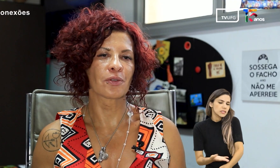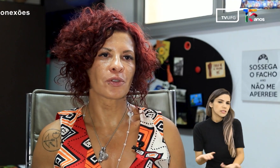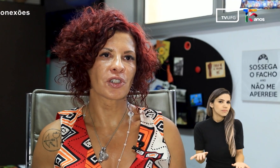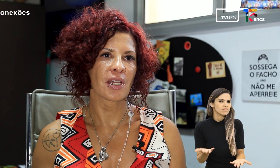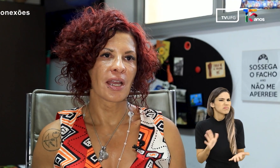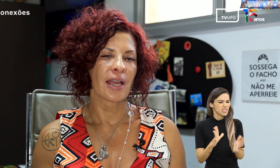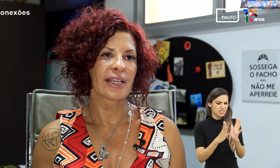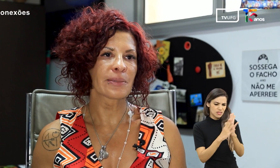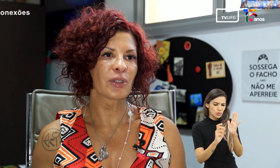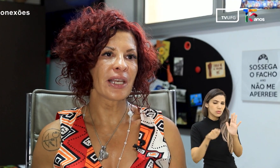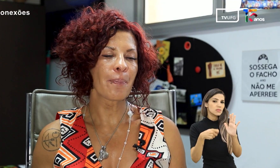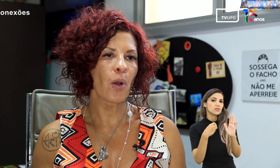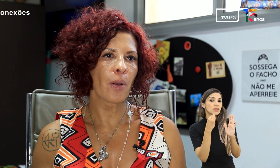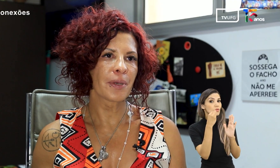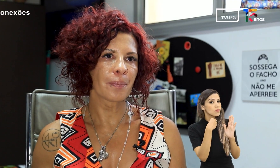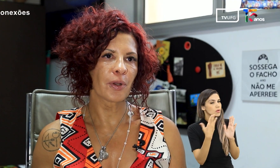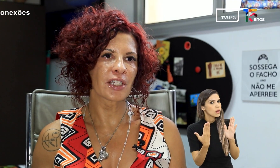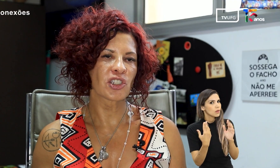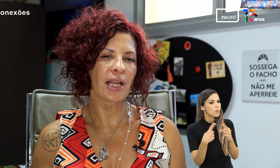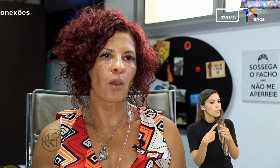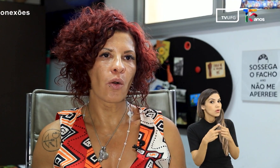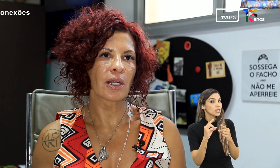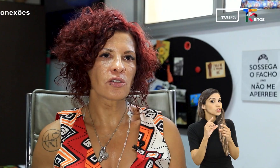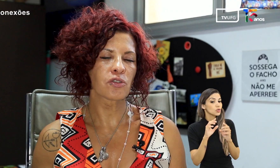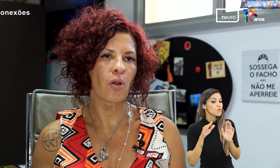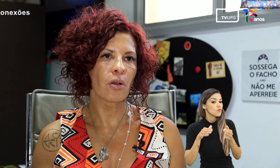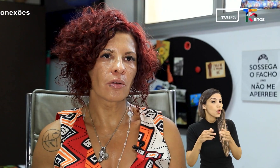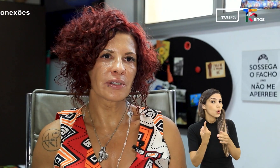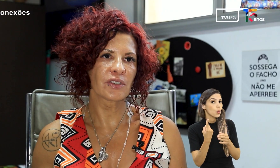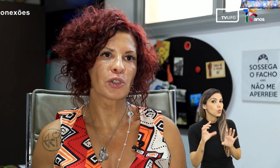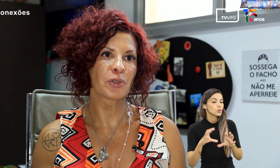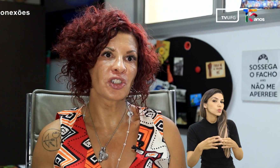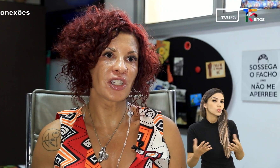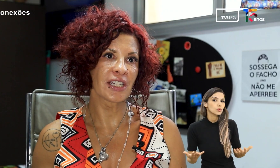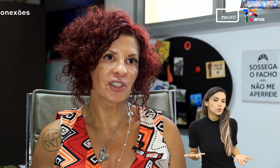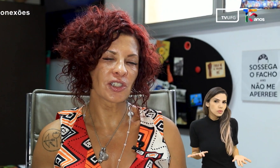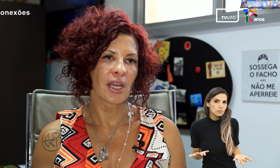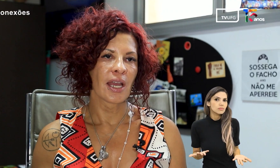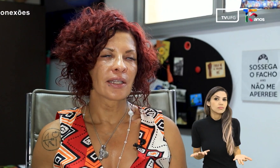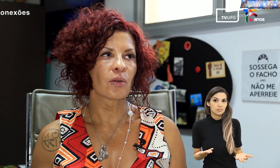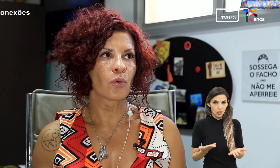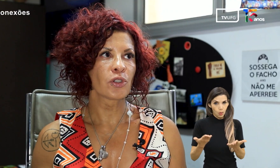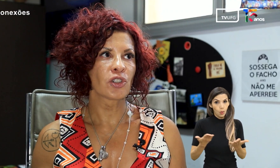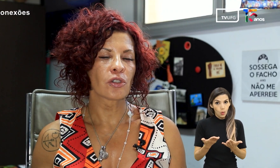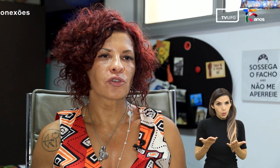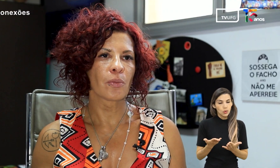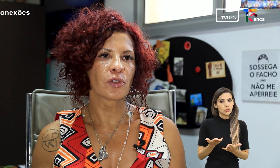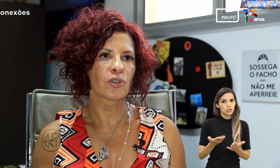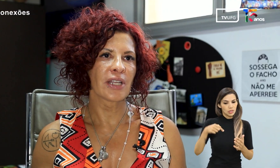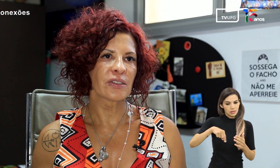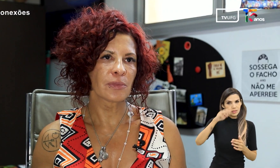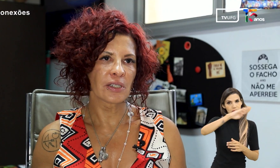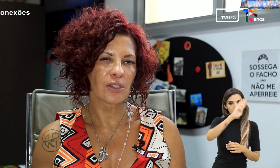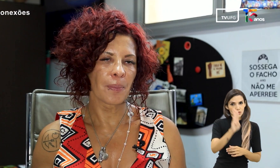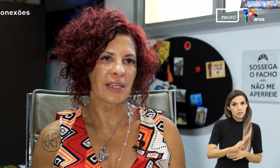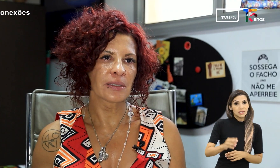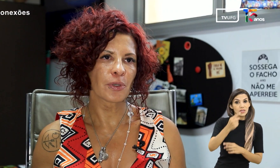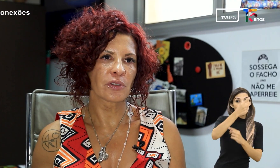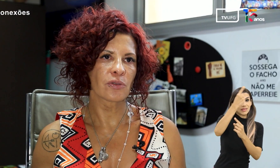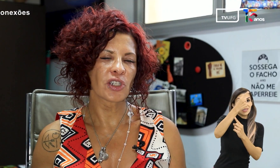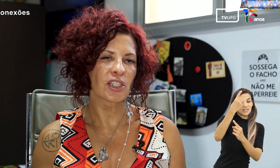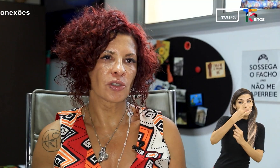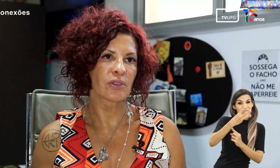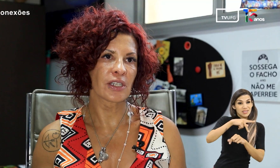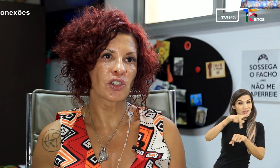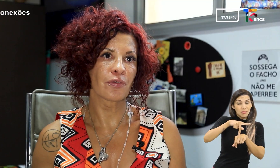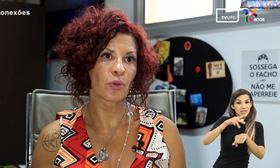homens brancos, esse modelo é pobre, porque dialoga só com esse tipo de gente. Então hoje nós somos o 13º país em